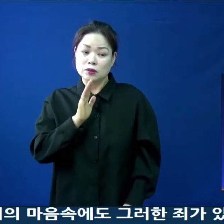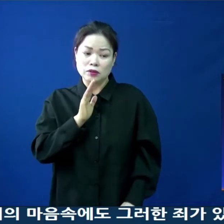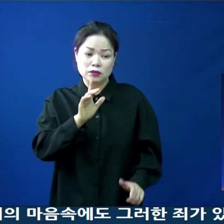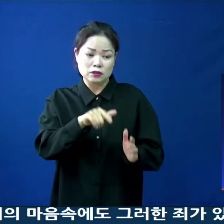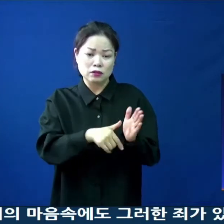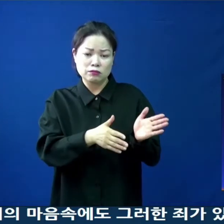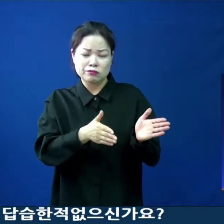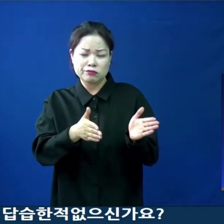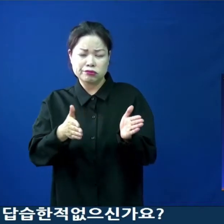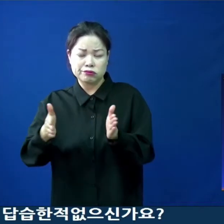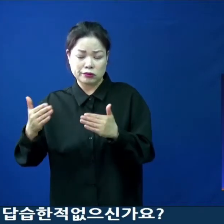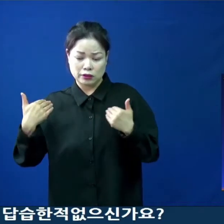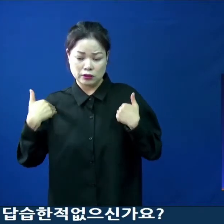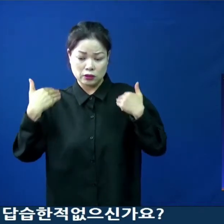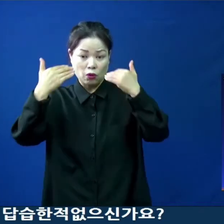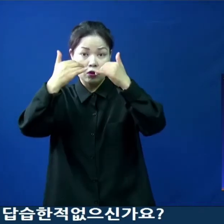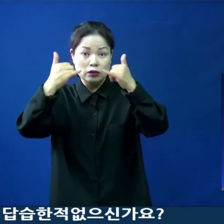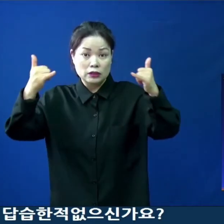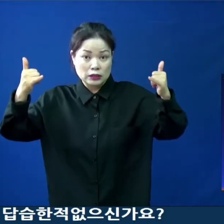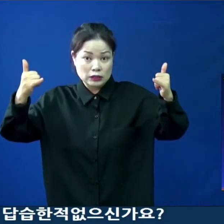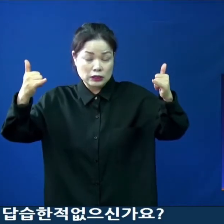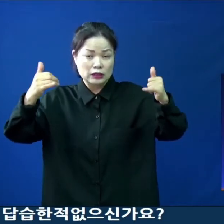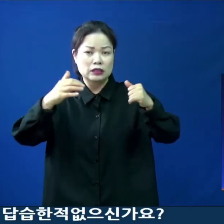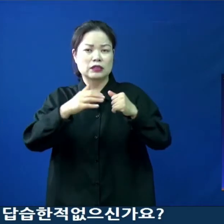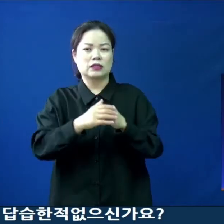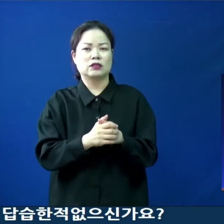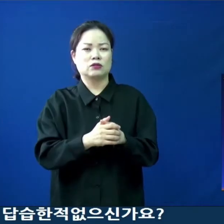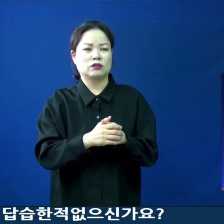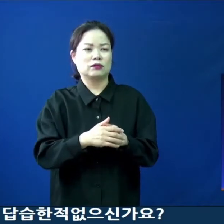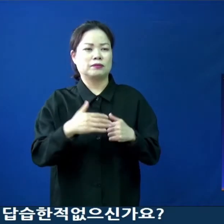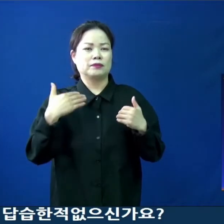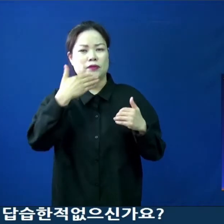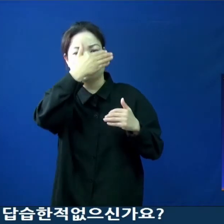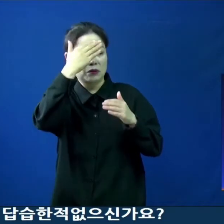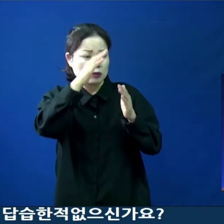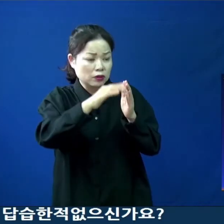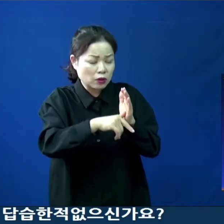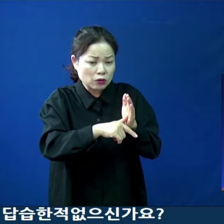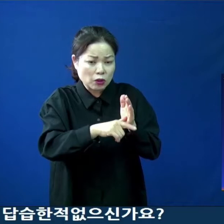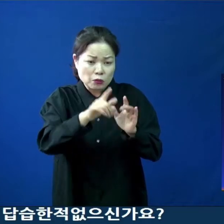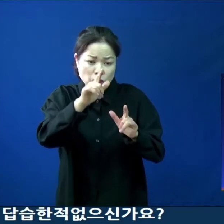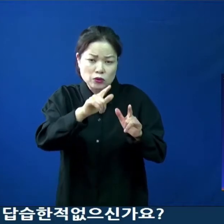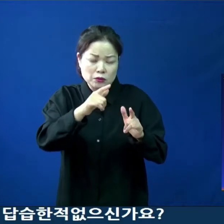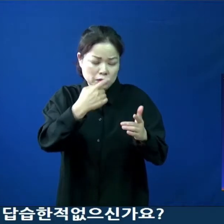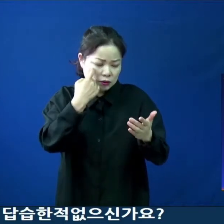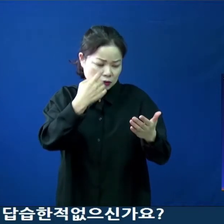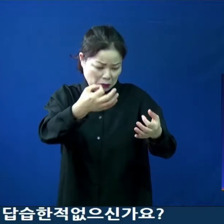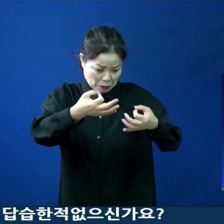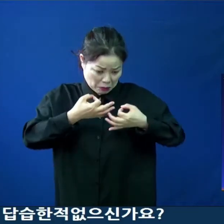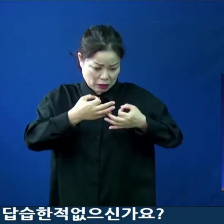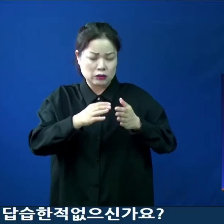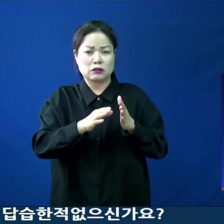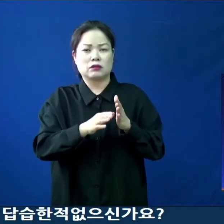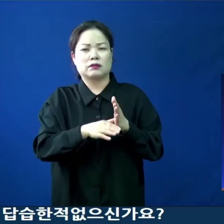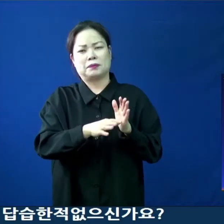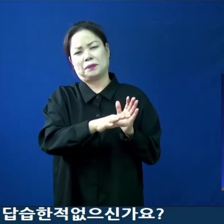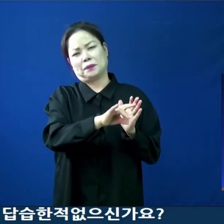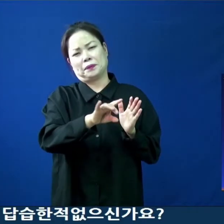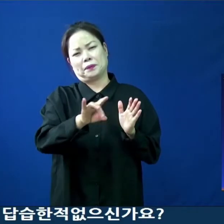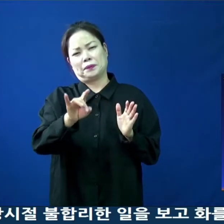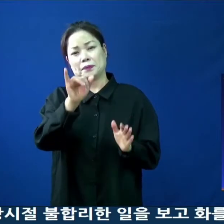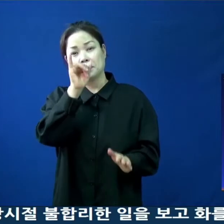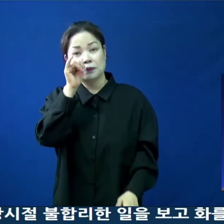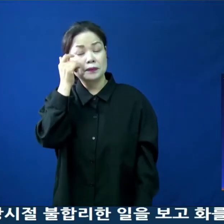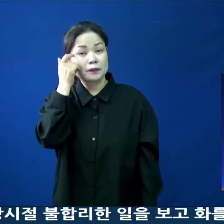시간이 지나고 성인이 되어서 우리가 기성세대가 되어서 그러한 모습이 우리에게 반결된 때가 종종 있지